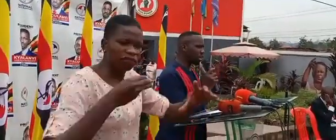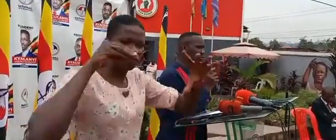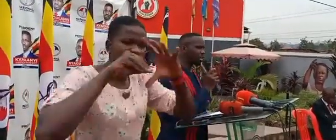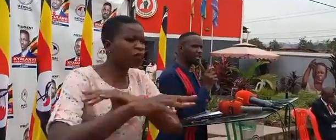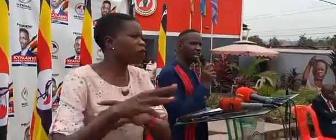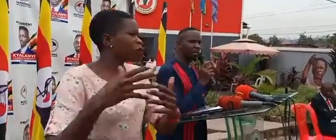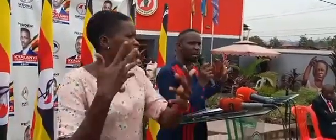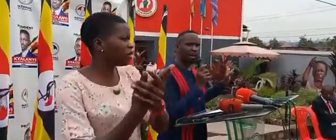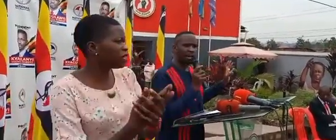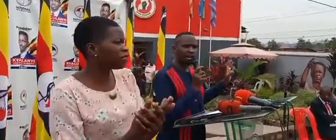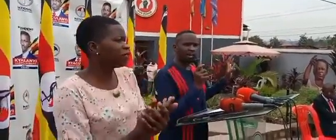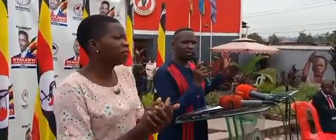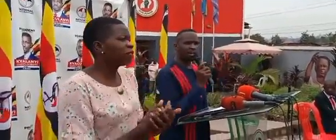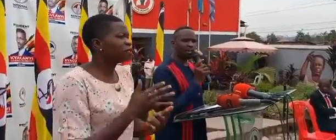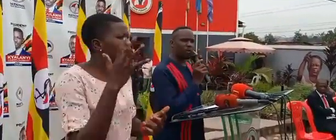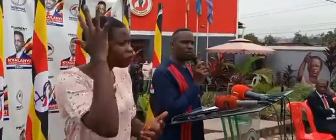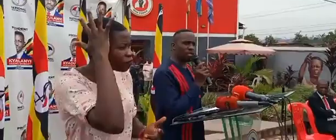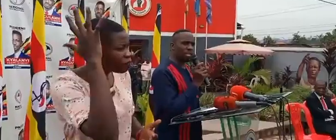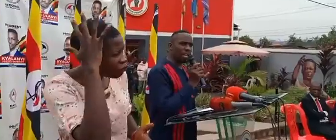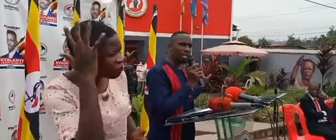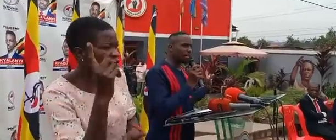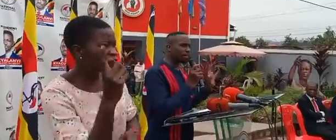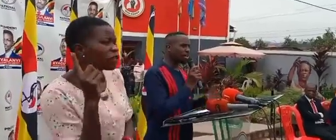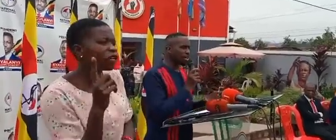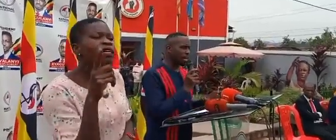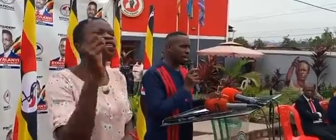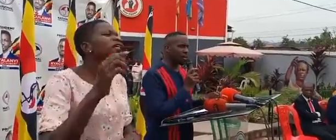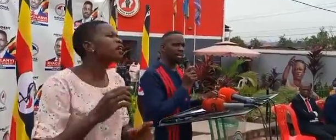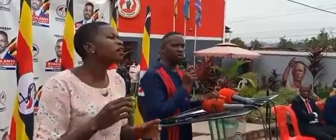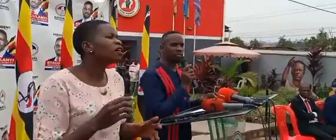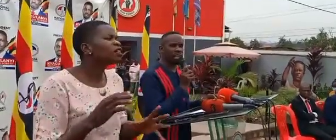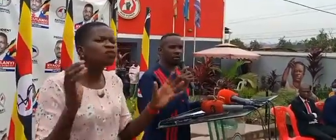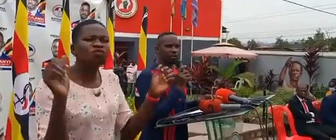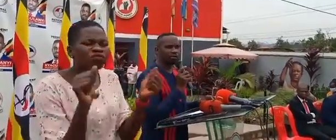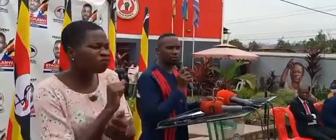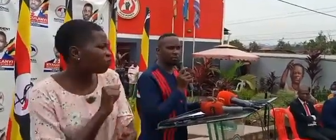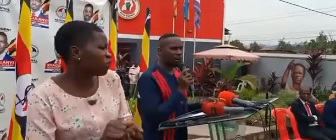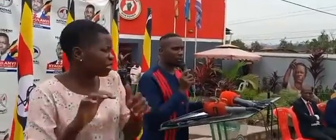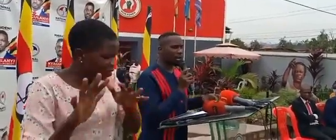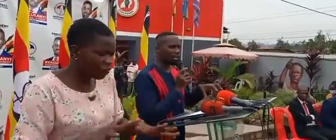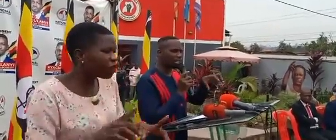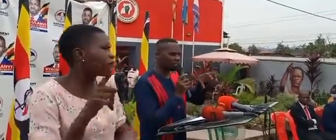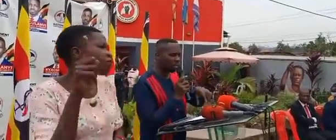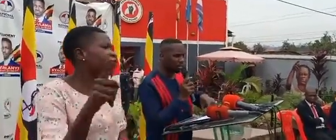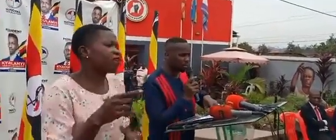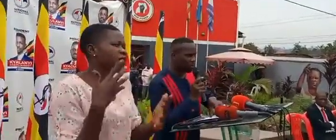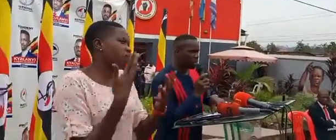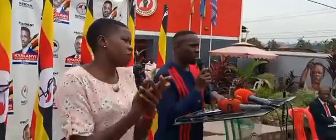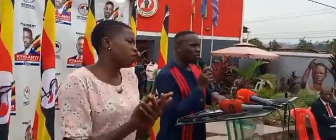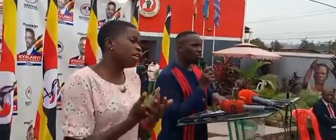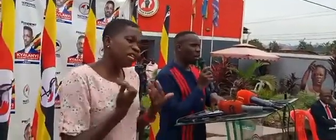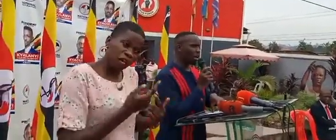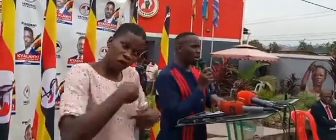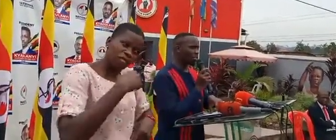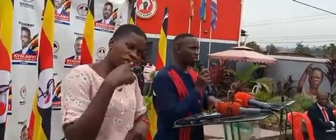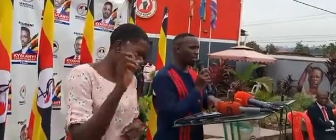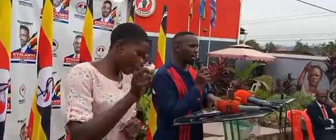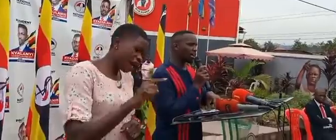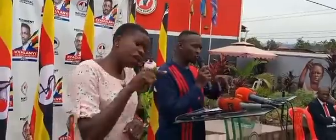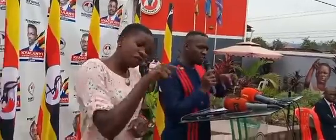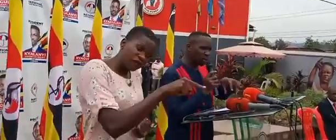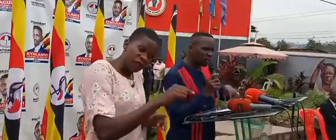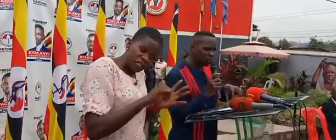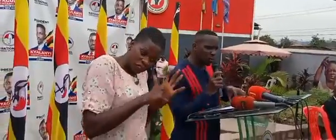tuwe, dan maji kinaba lala, bafu ndira, e chitalia, awatali musango, so fetuga mbanti, insonga zino, tuwa gala